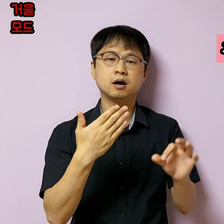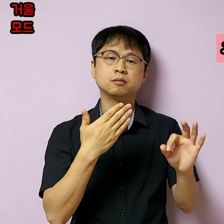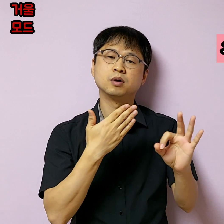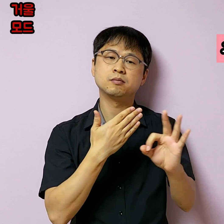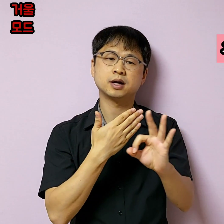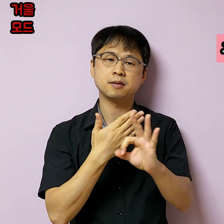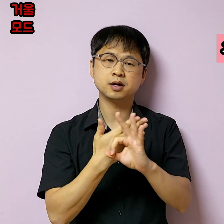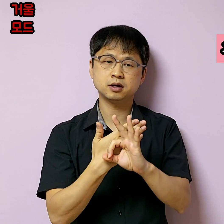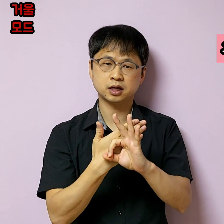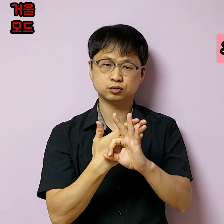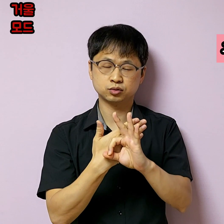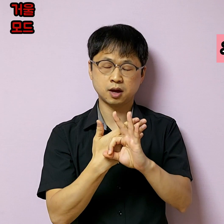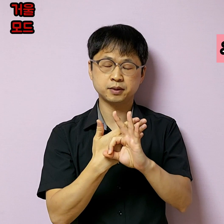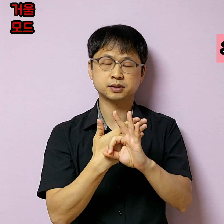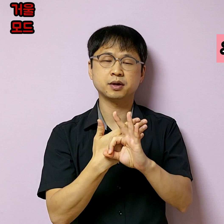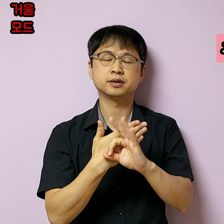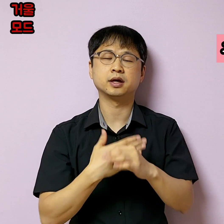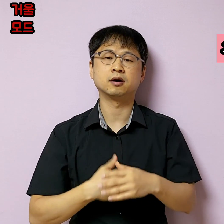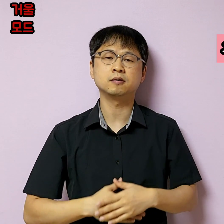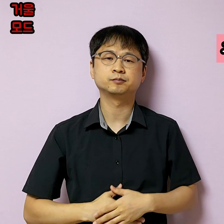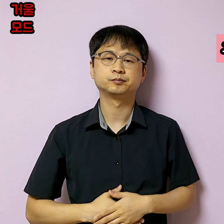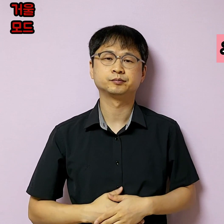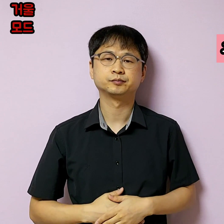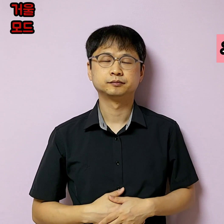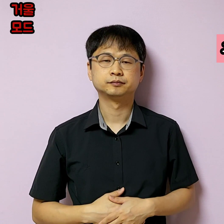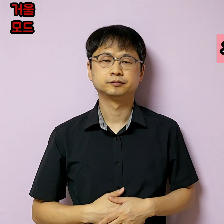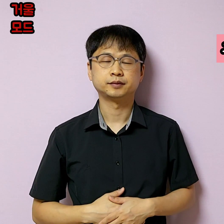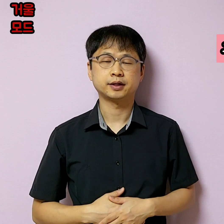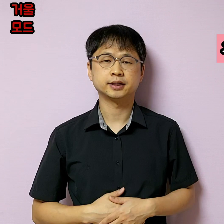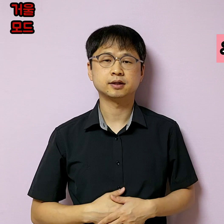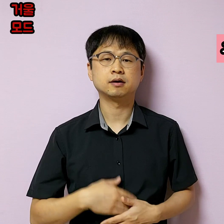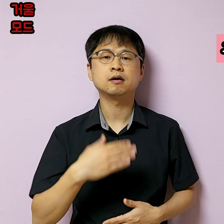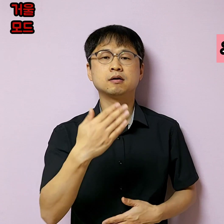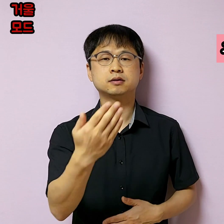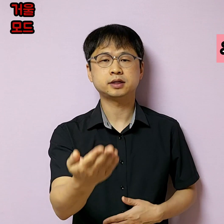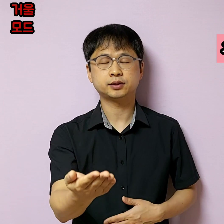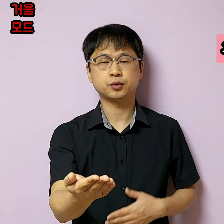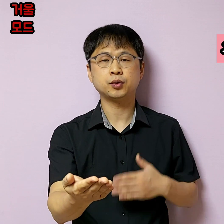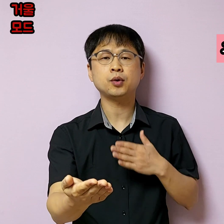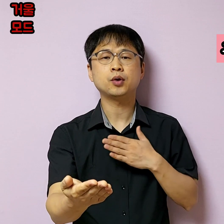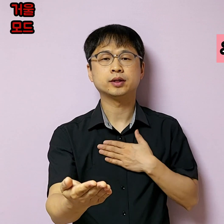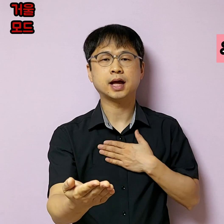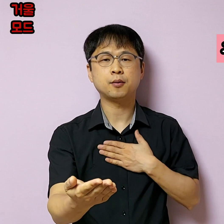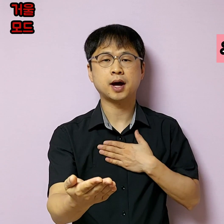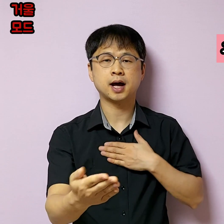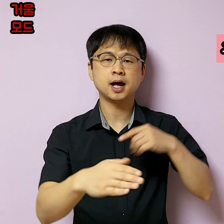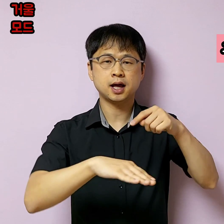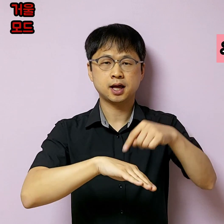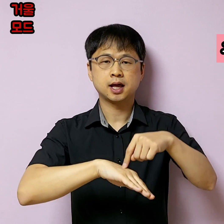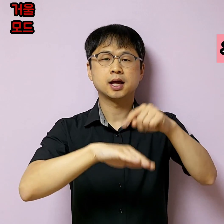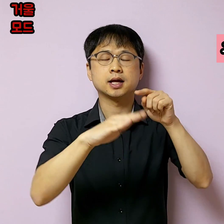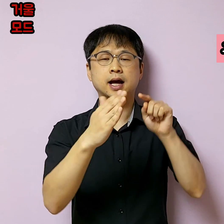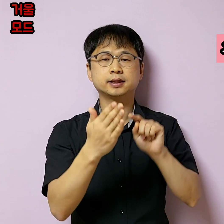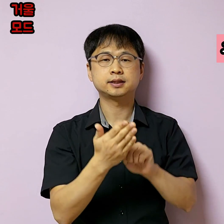똑같다면 뭐뭐라면 하는 수어는 앞에서 배웠네요. 네, 그래서 그대도 나와